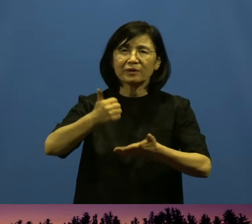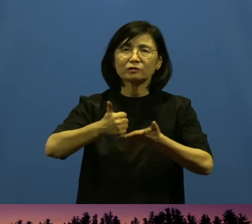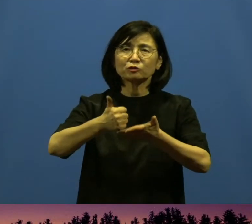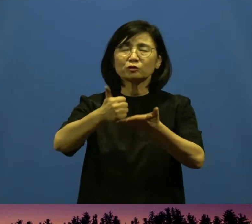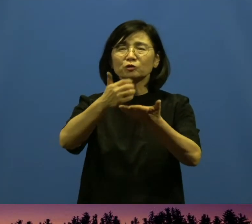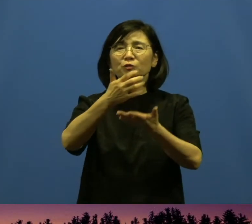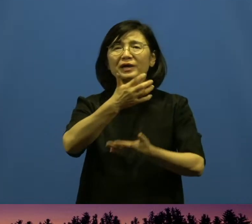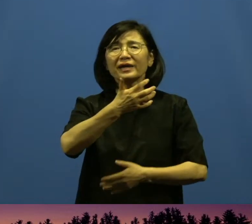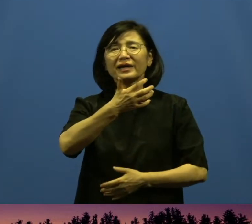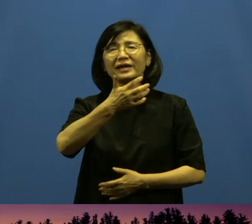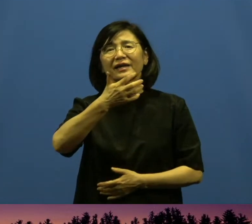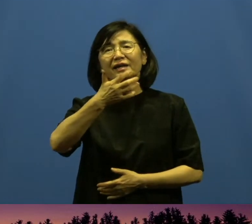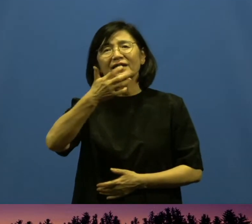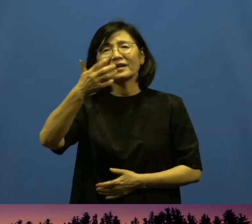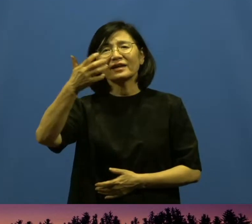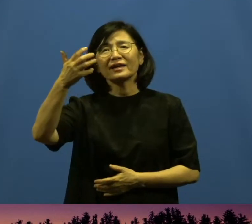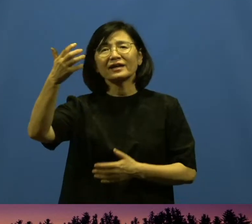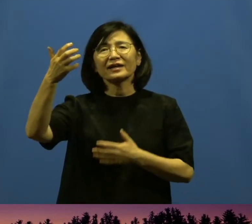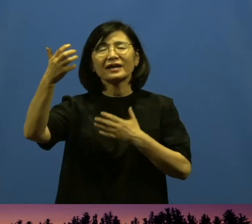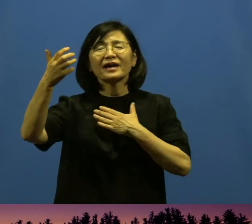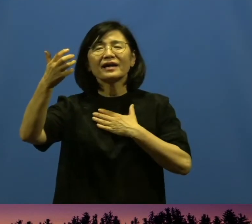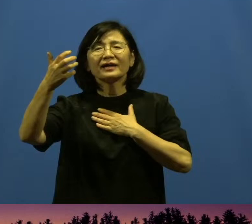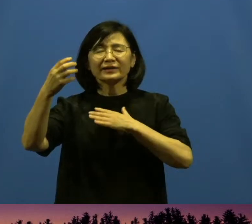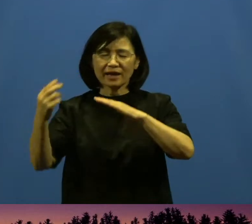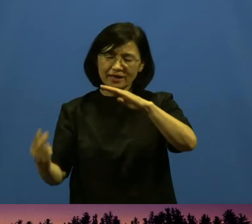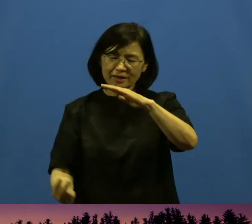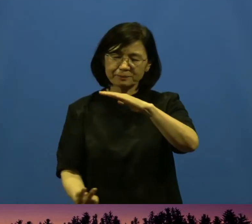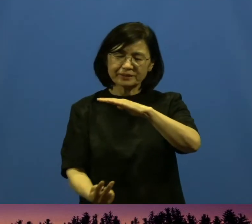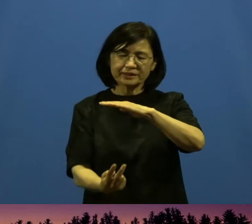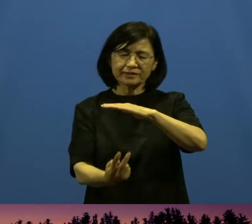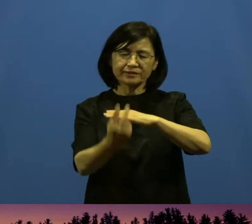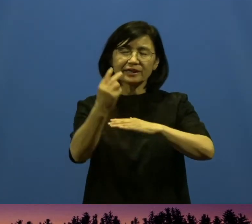하나님의 꿈이 나의 비전이 되고